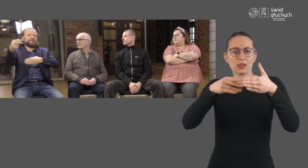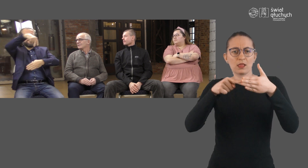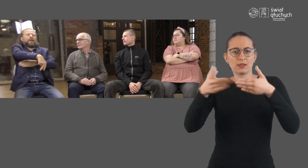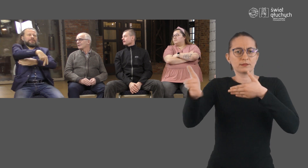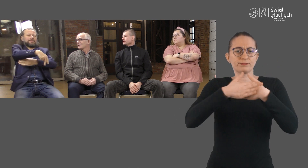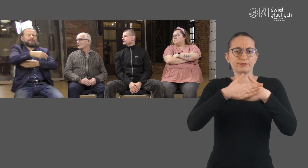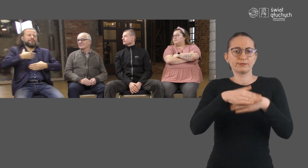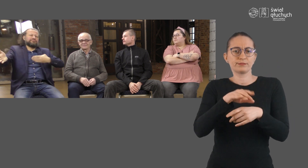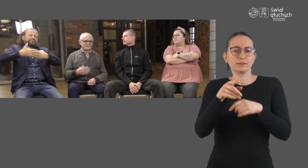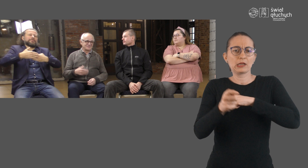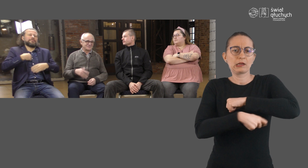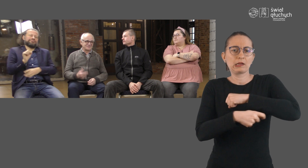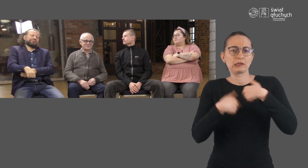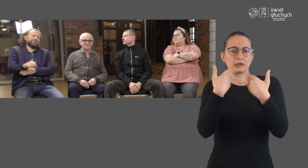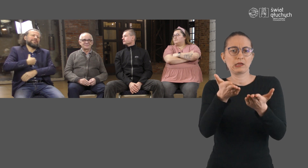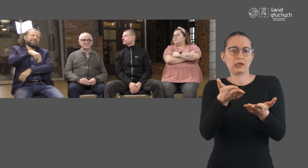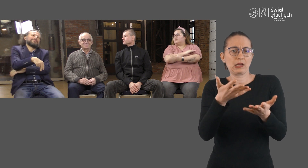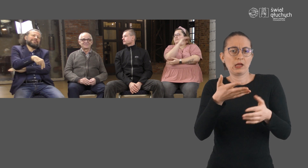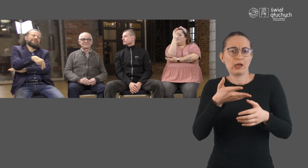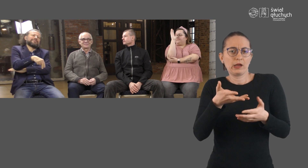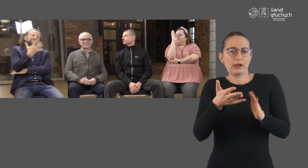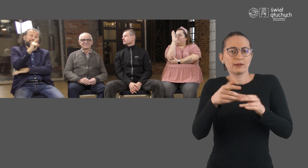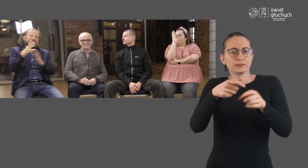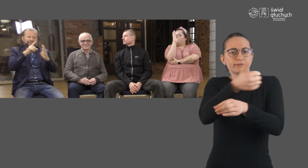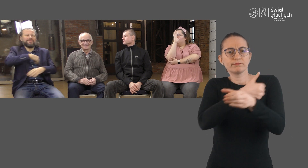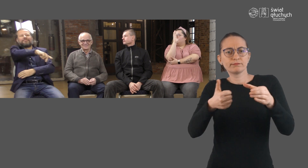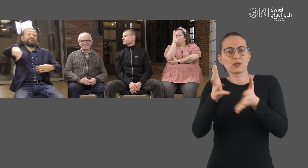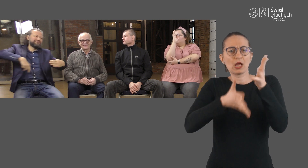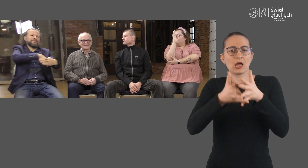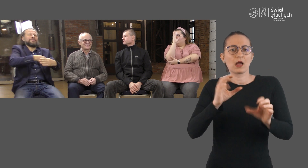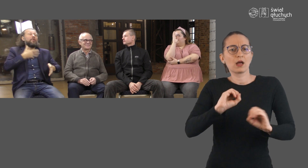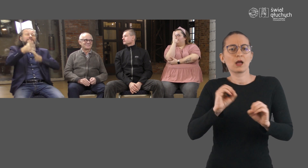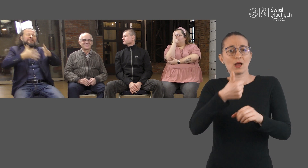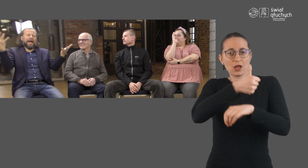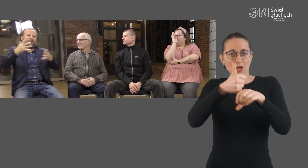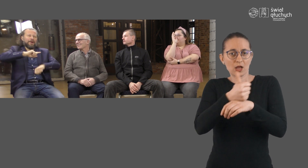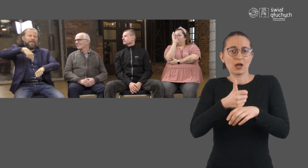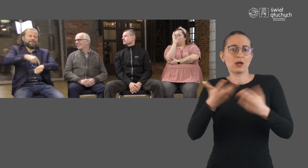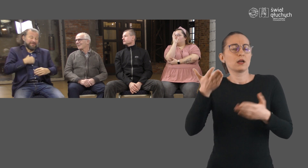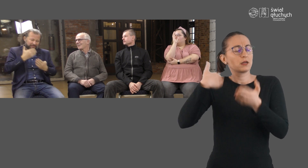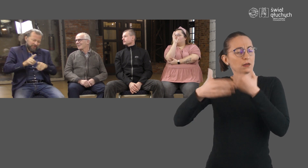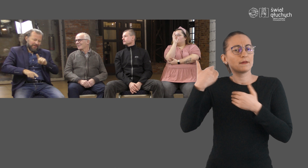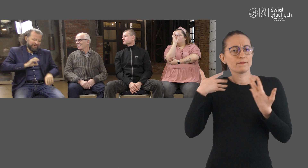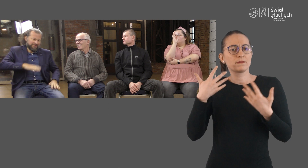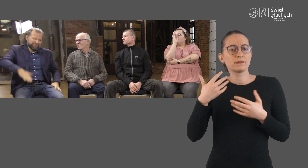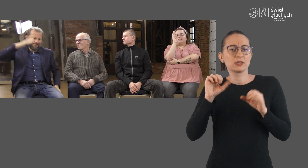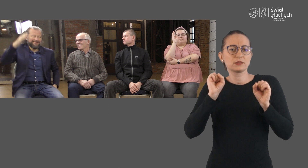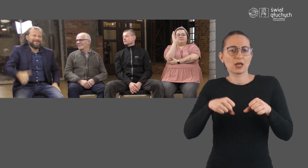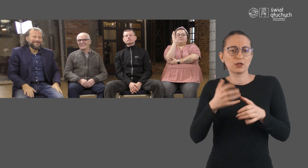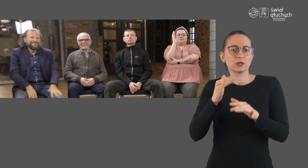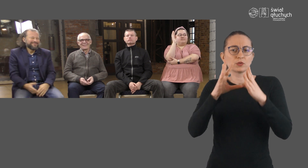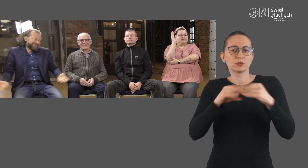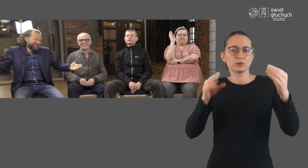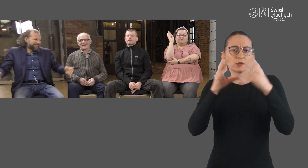wszyscy mówili, że ja przeszkadzam, wyrzucali mnie za drzwi. No trudno, stałem pod tymi po 5-10 minut, bo oczywiście na lekcjach za